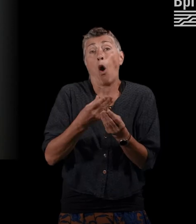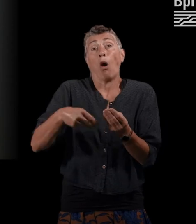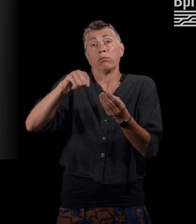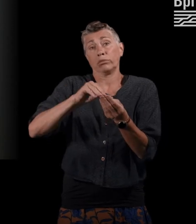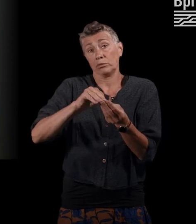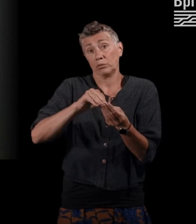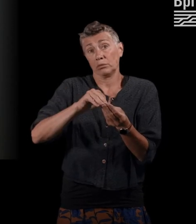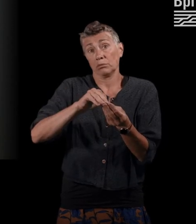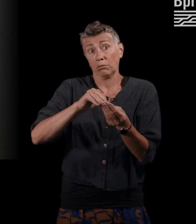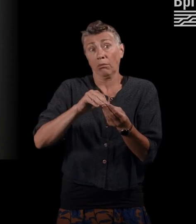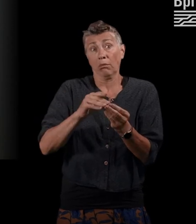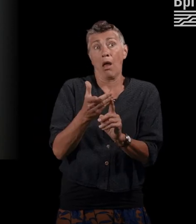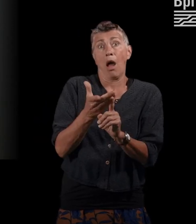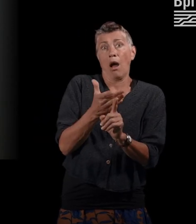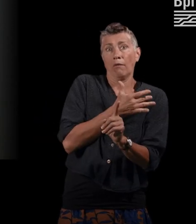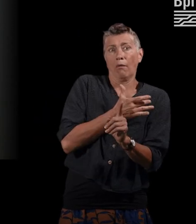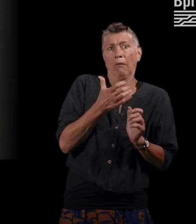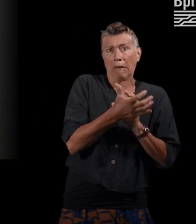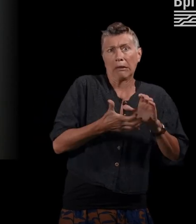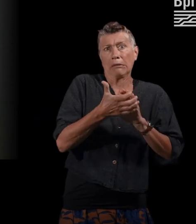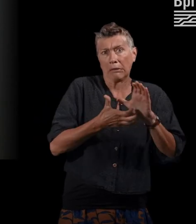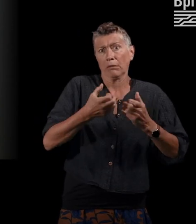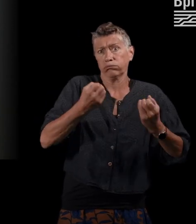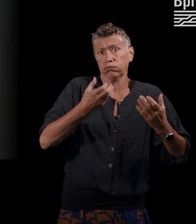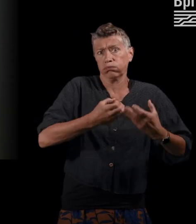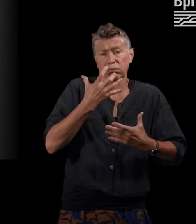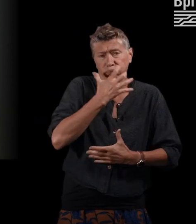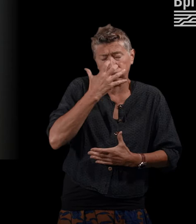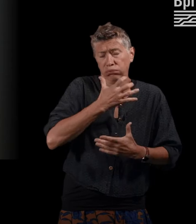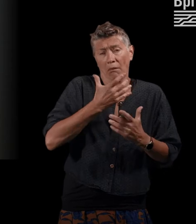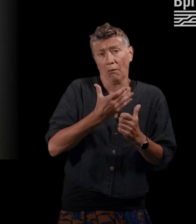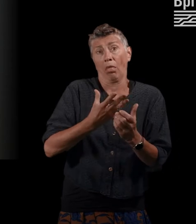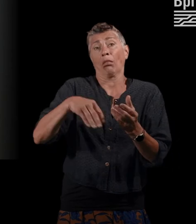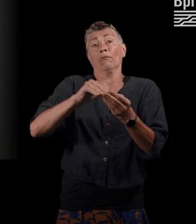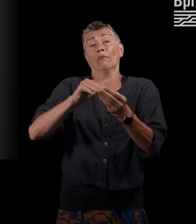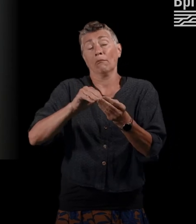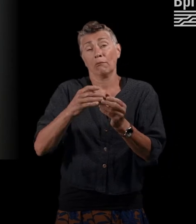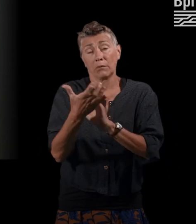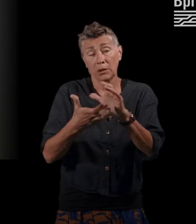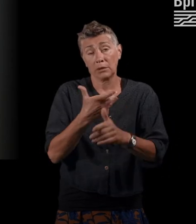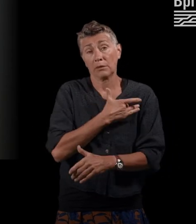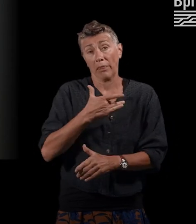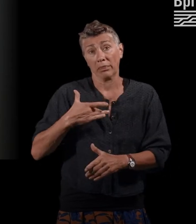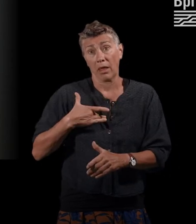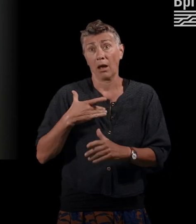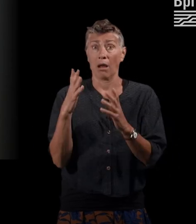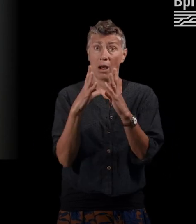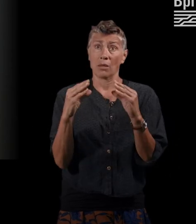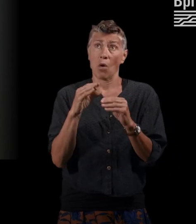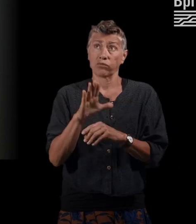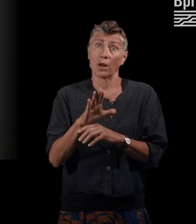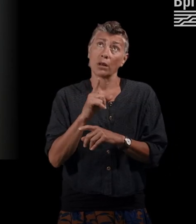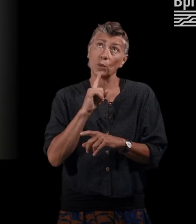sanitaire n'est venue que s'ajouter sur une série de catastrophes que le Liban est en train de